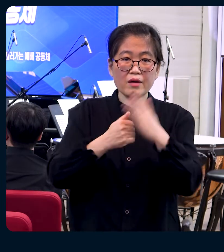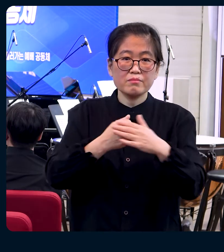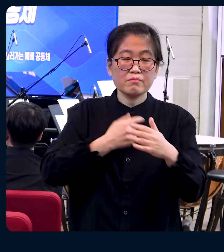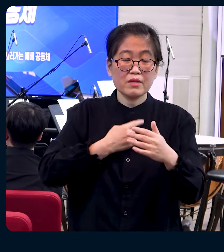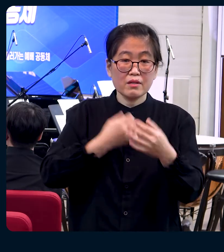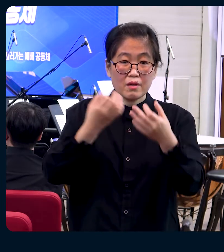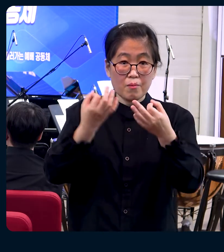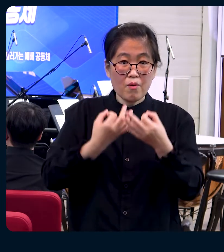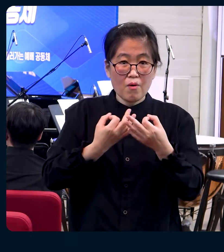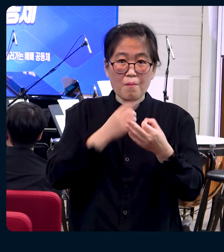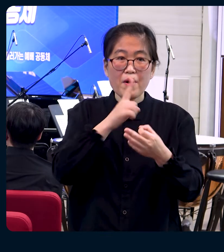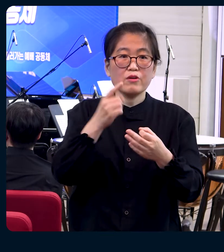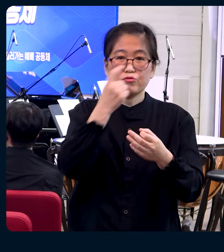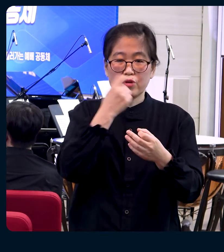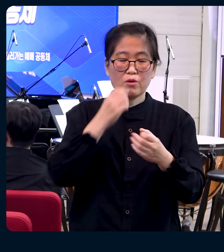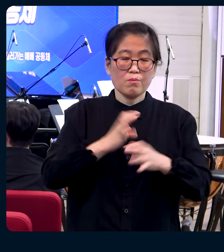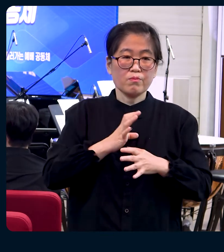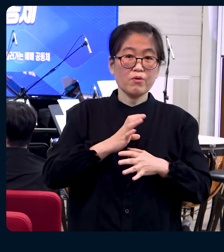겁니다.